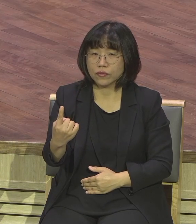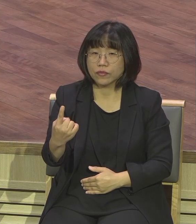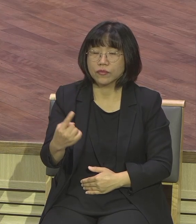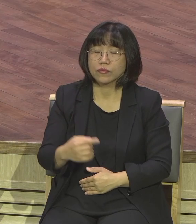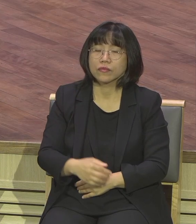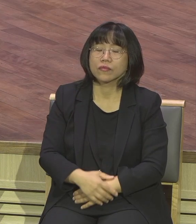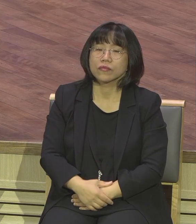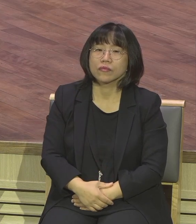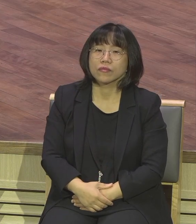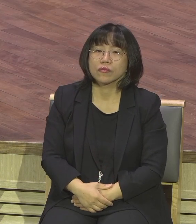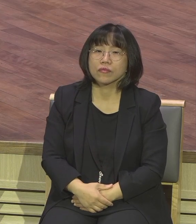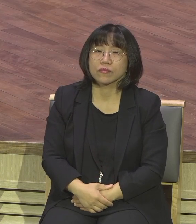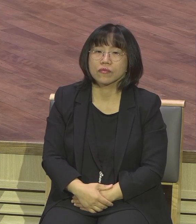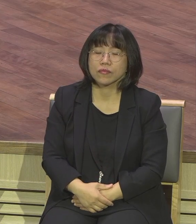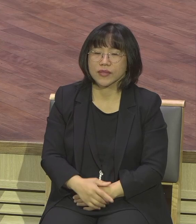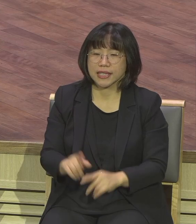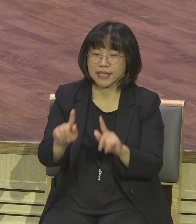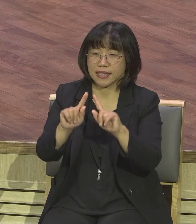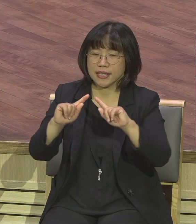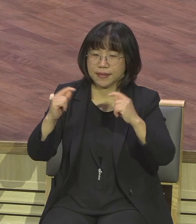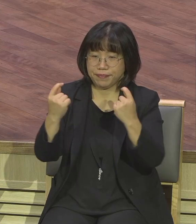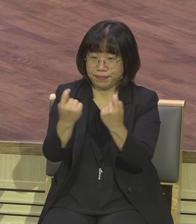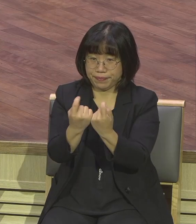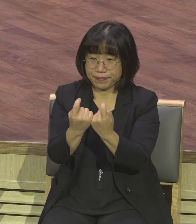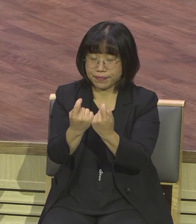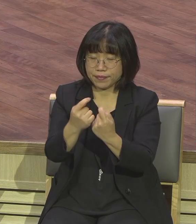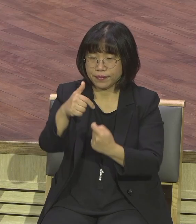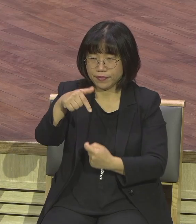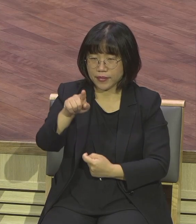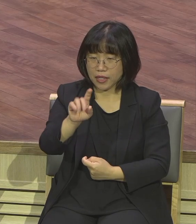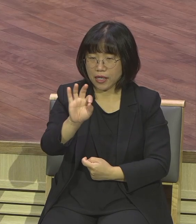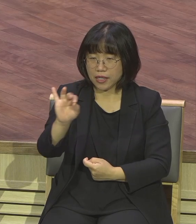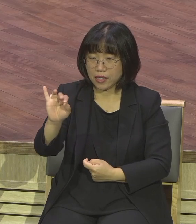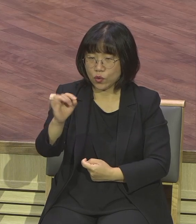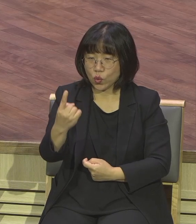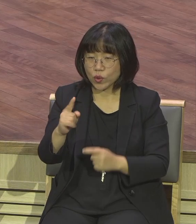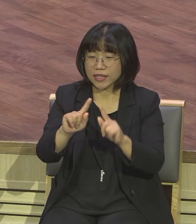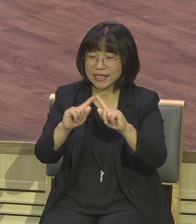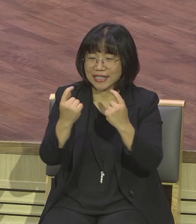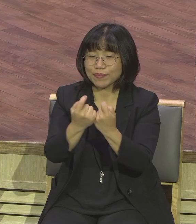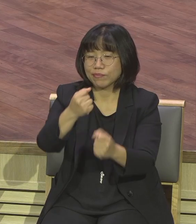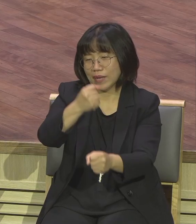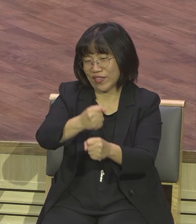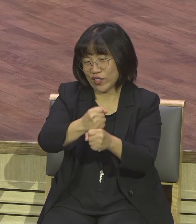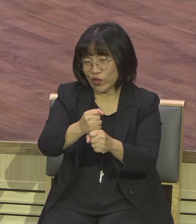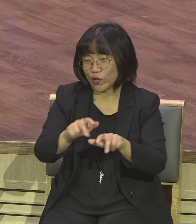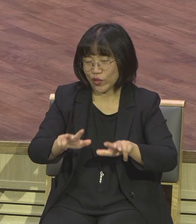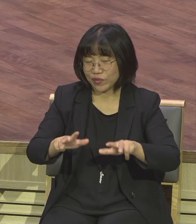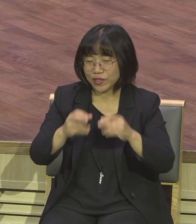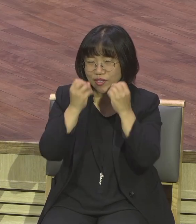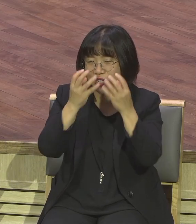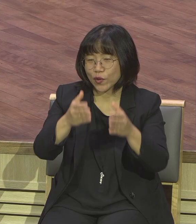가이오 팀이 있어요. 이 팀을 구성했어요. 뭐였냐